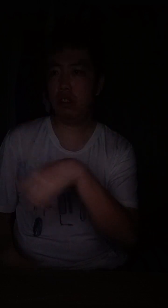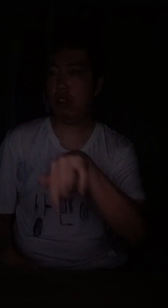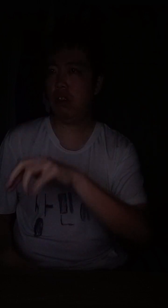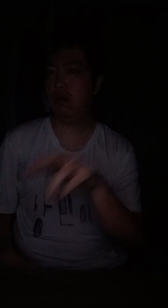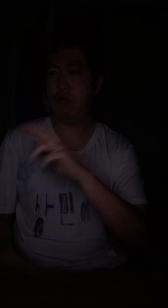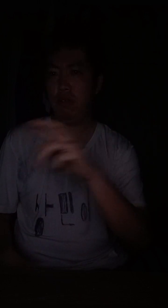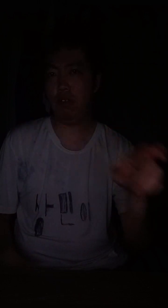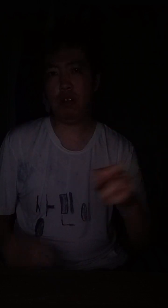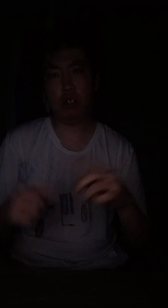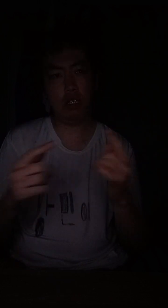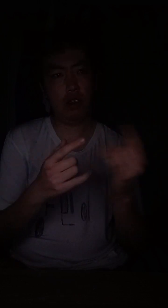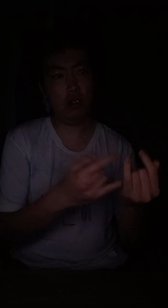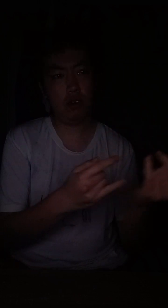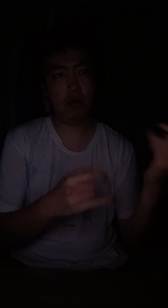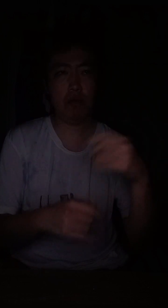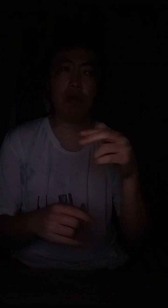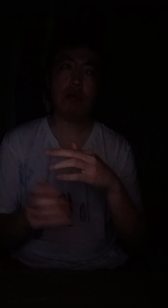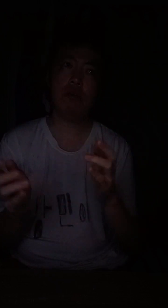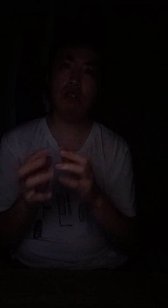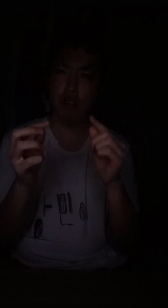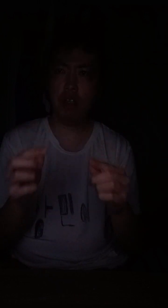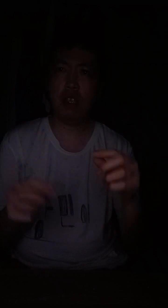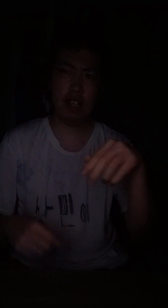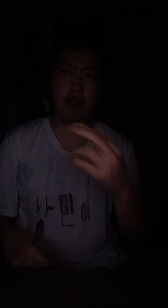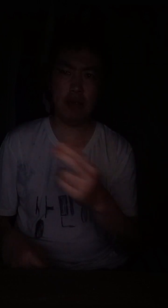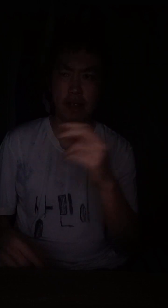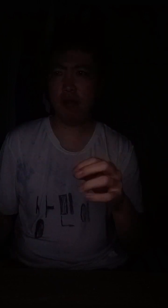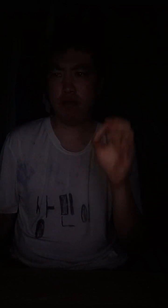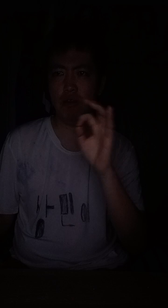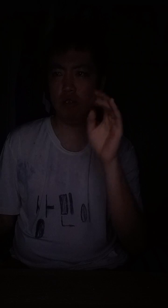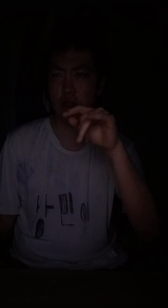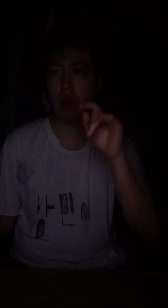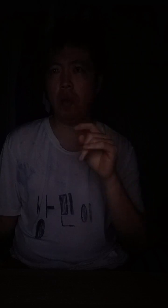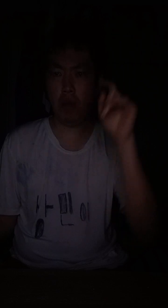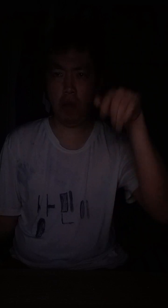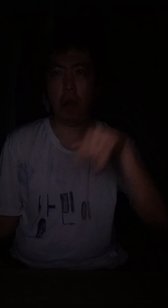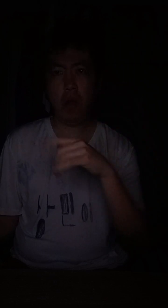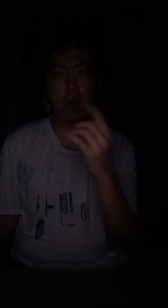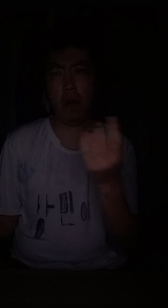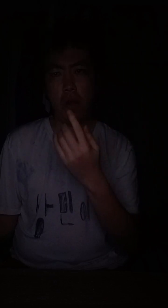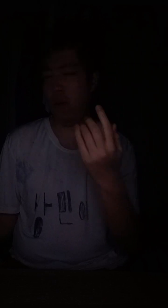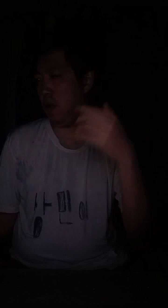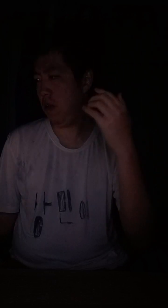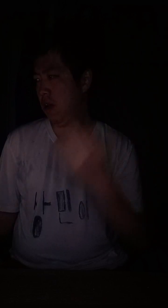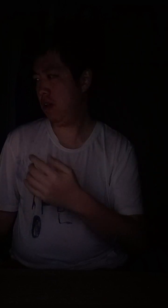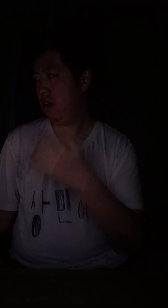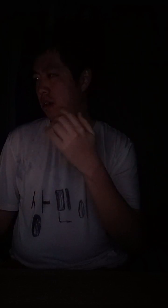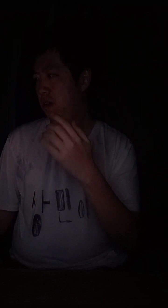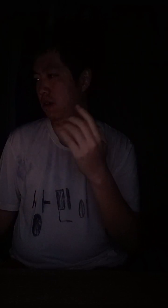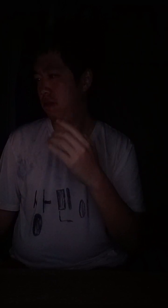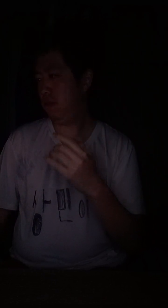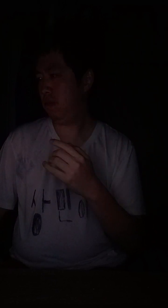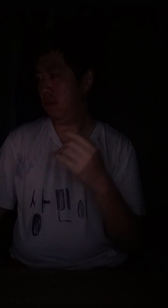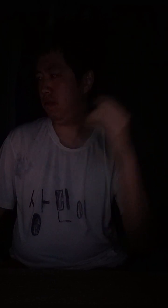명품 가방 수수 의혹에 대해 조그마한 가방이라고 부른 것을 거론하며 보은 인사라고 비판했습니다. 경영에